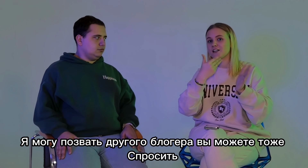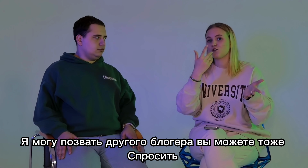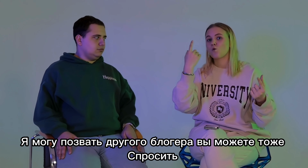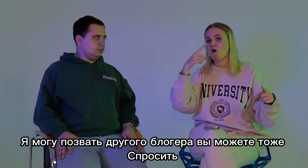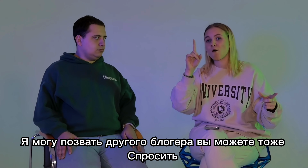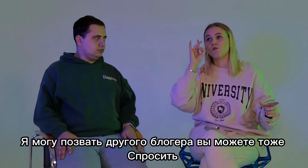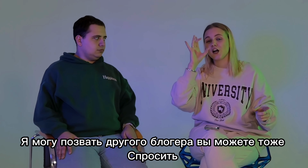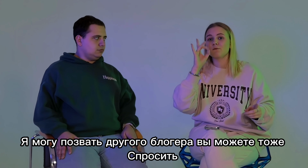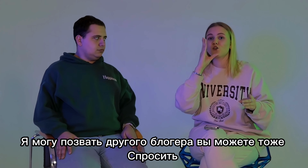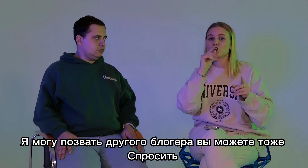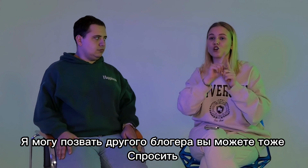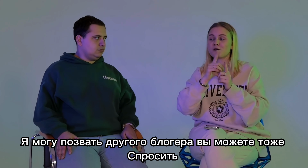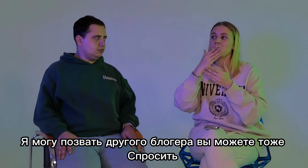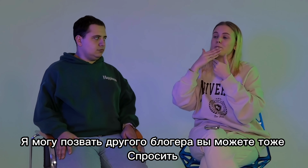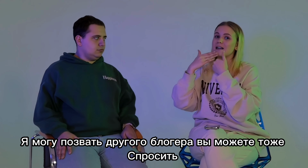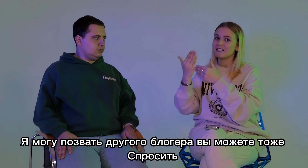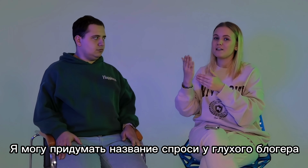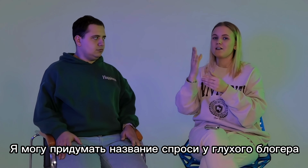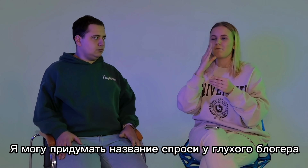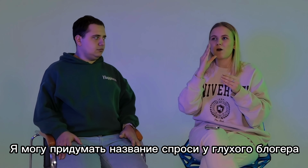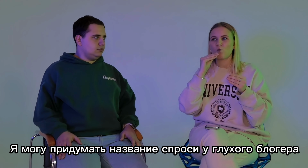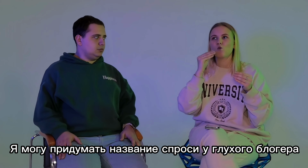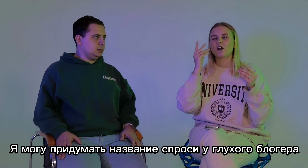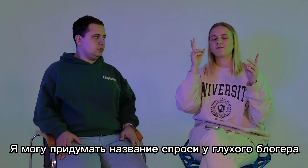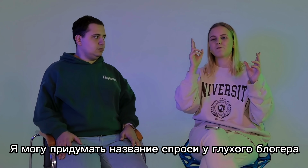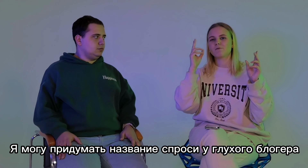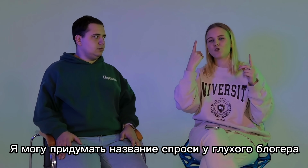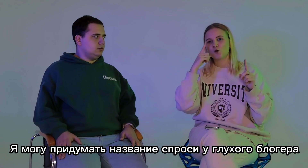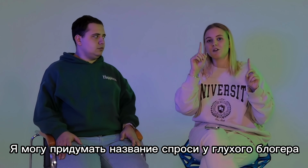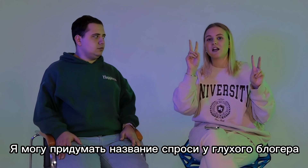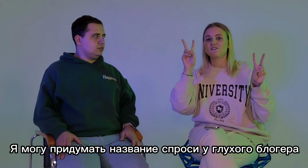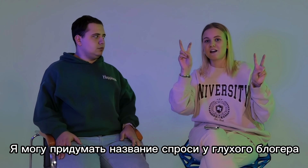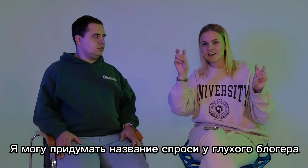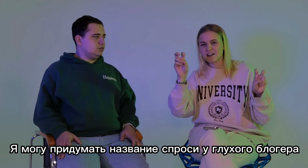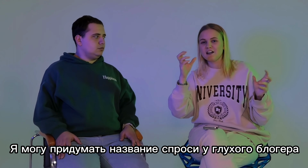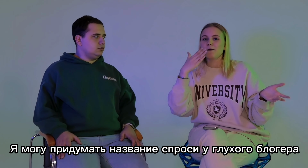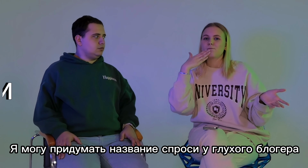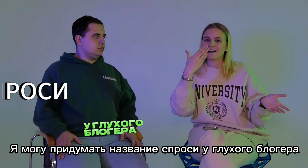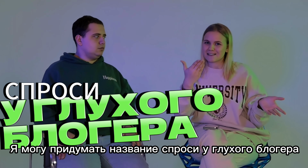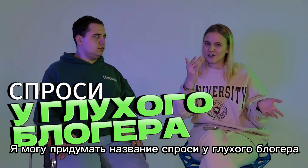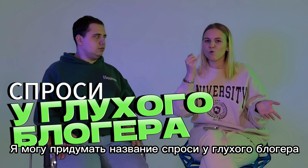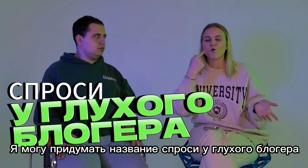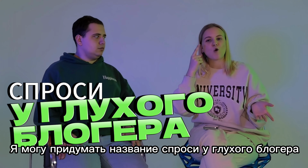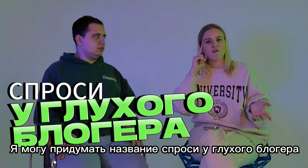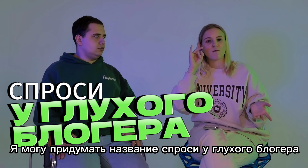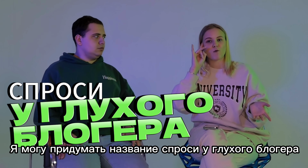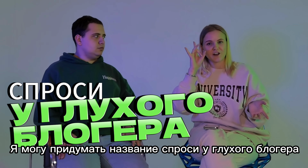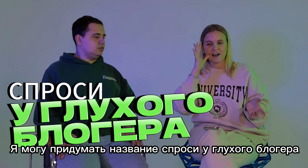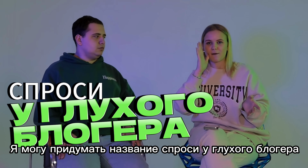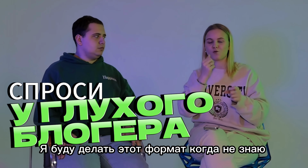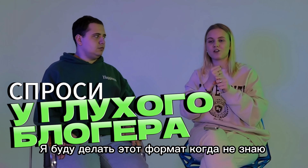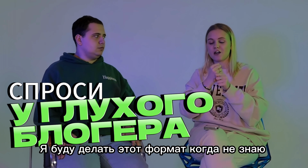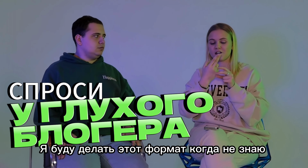позвать другого года, можете тоже спросить, могу придумать название, спросить другого года, я буду делать